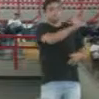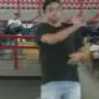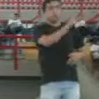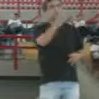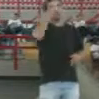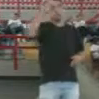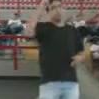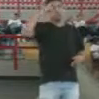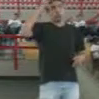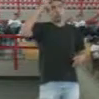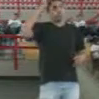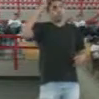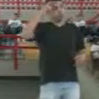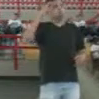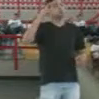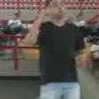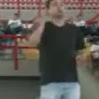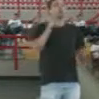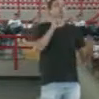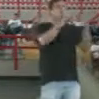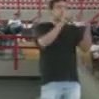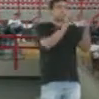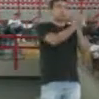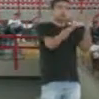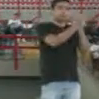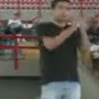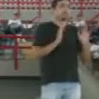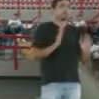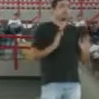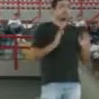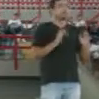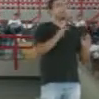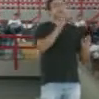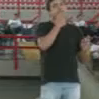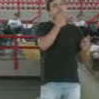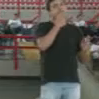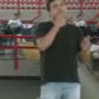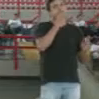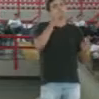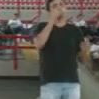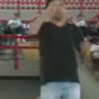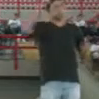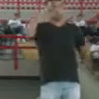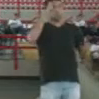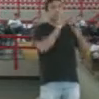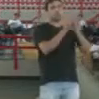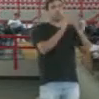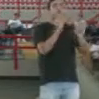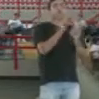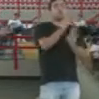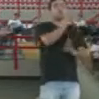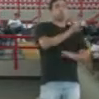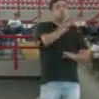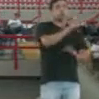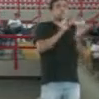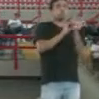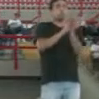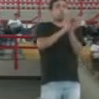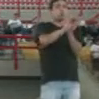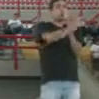vem de cibernética, tem a ver com a internet. Um exemplo de cybercultura é o uso do